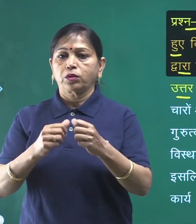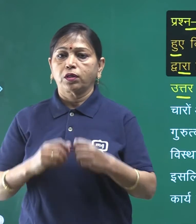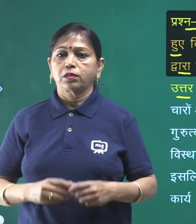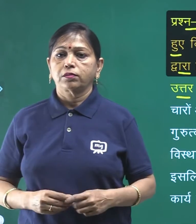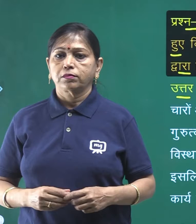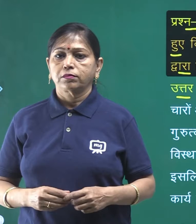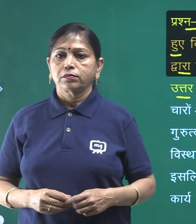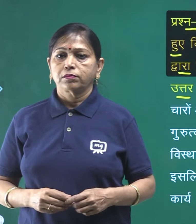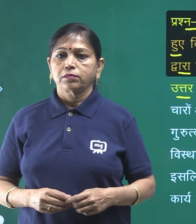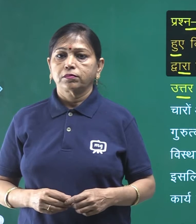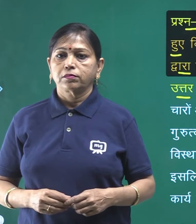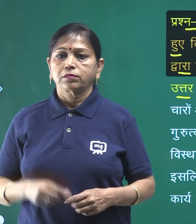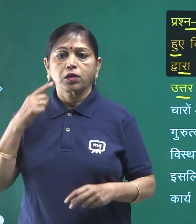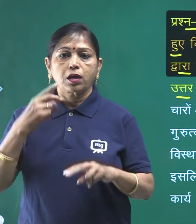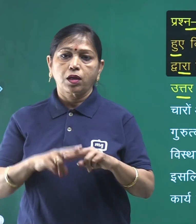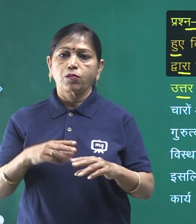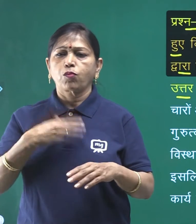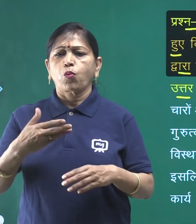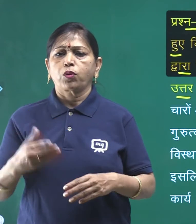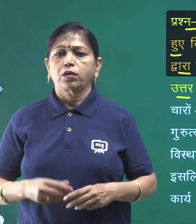उत्तर, जब कोई